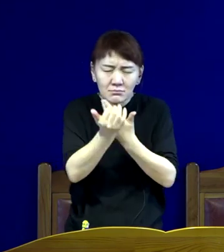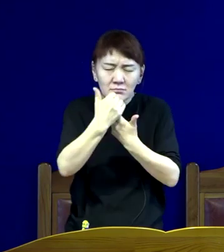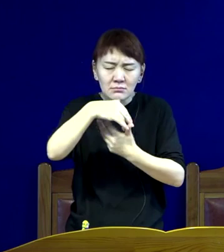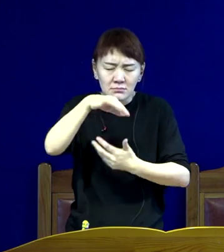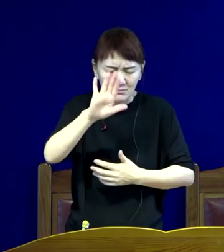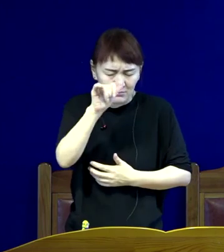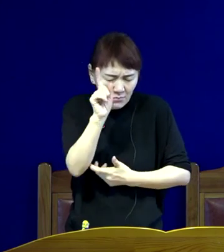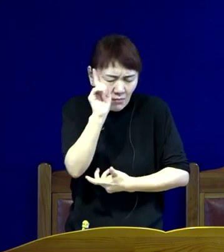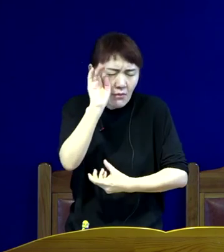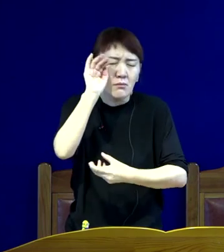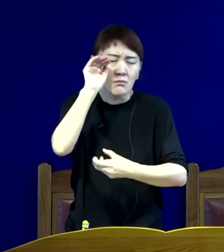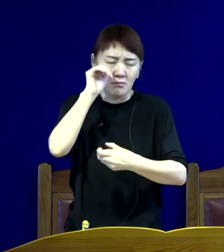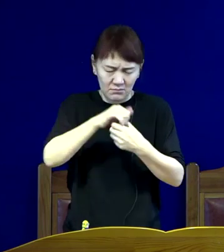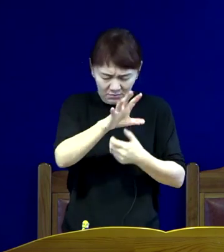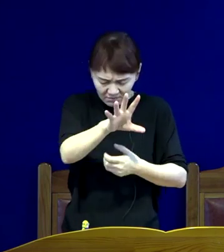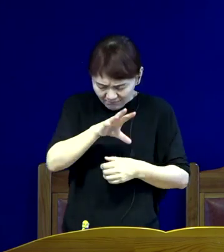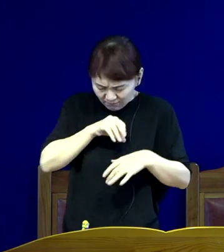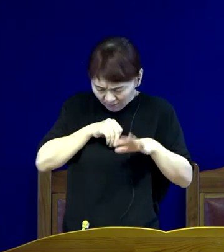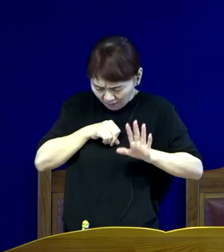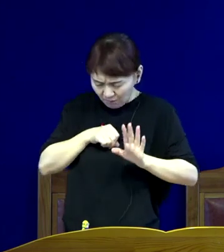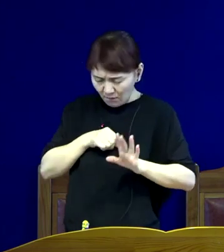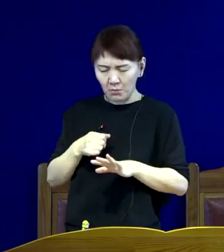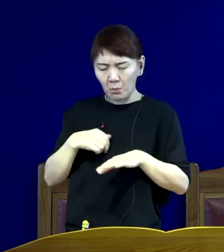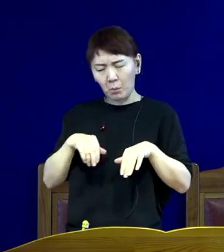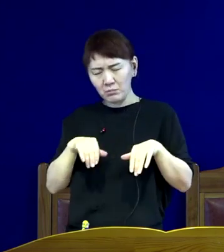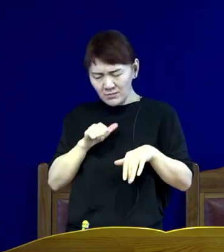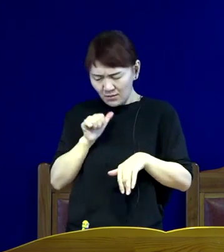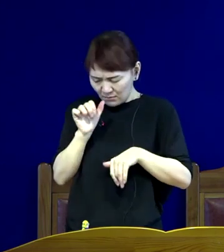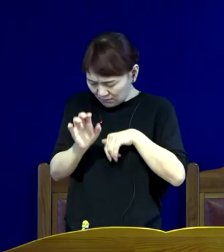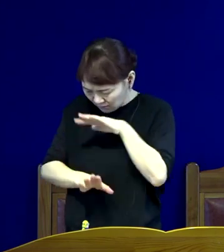원합니다. 모든 시간 함께해 주시고